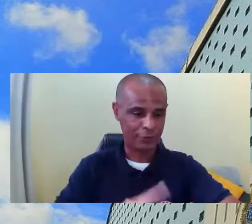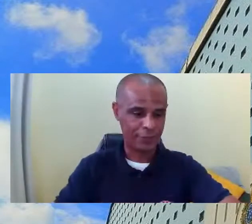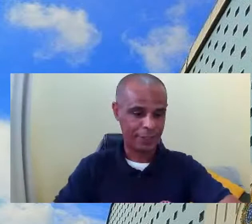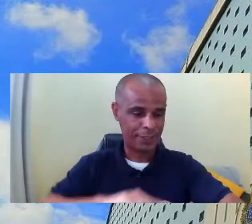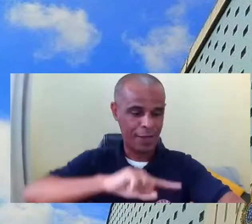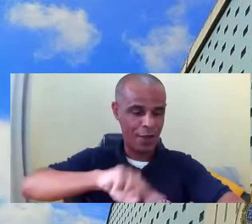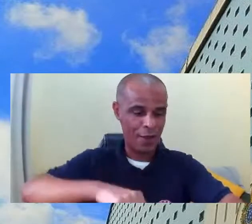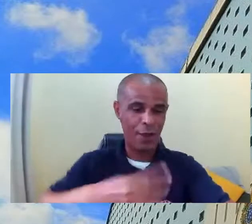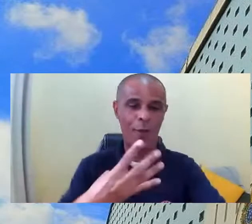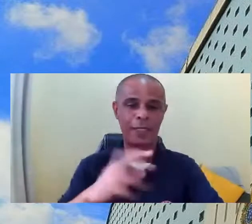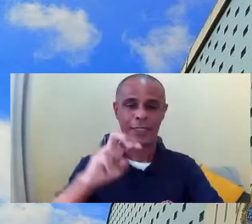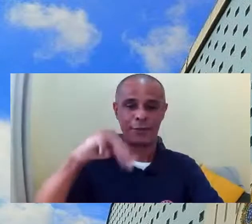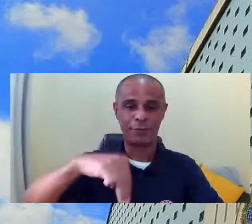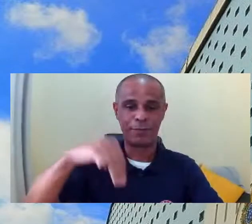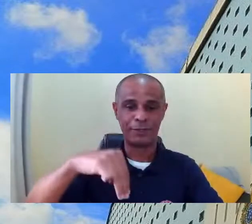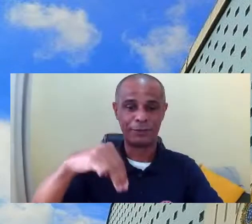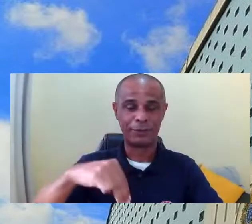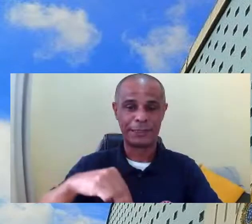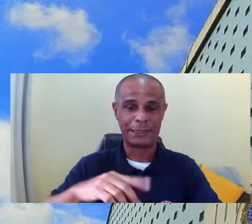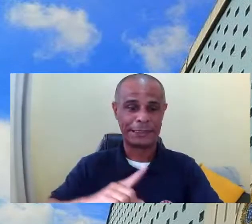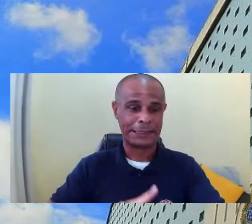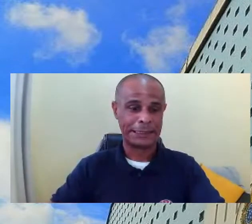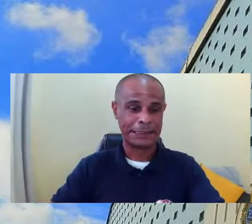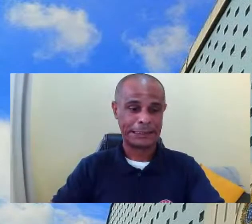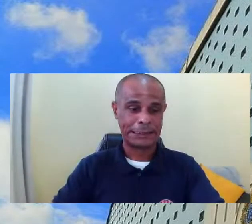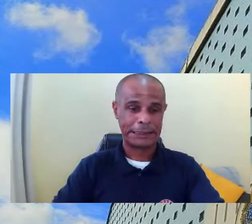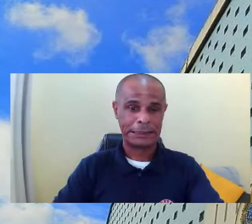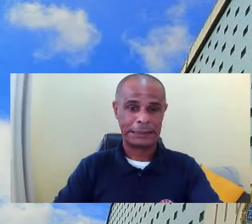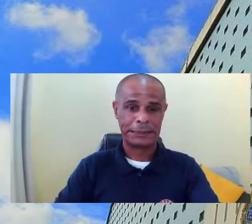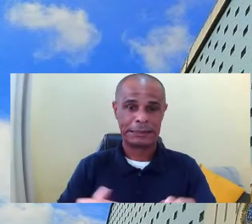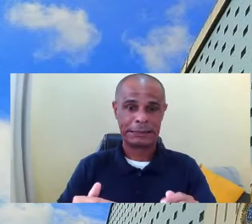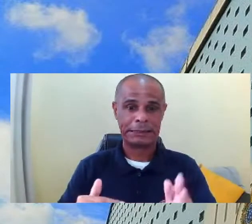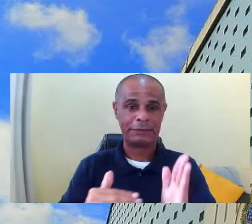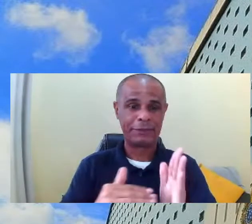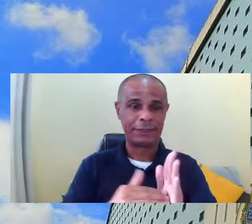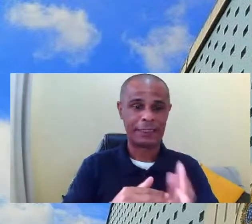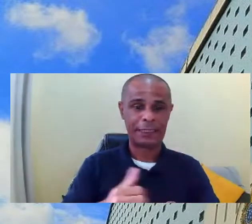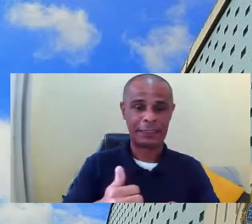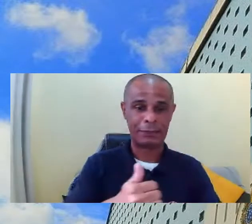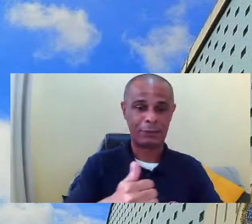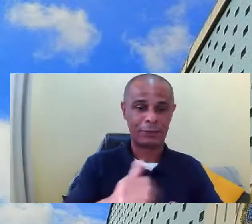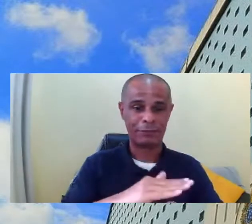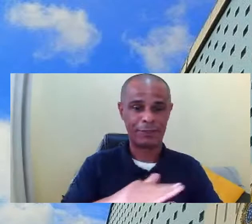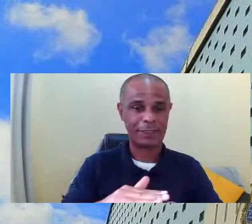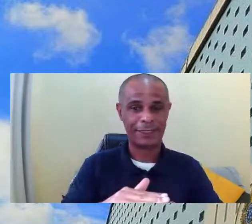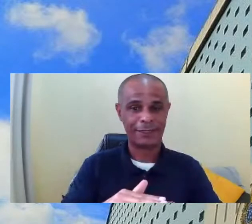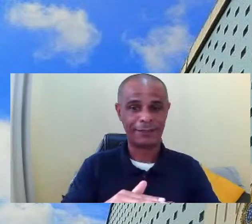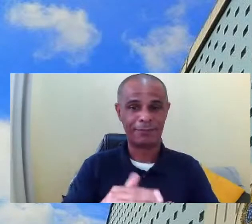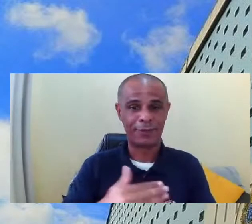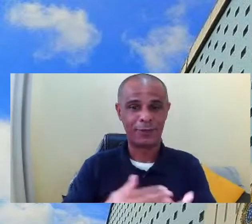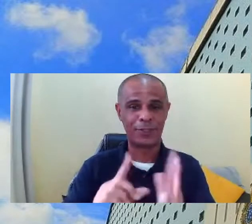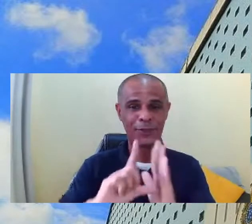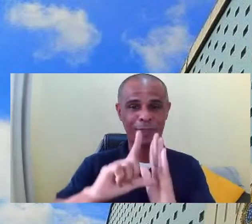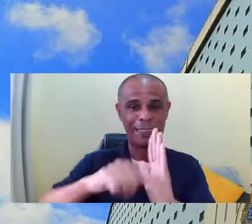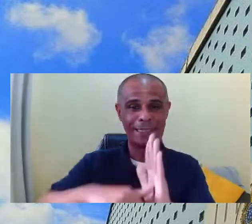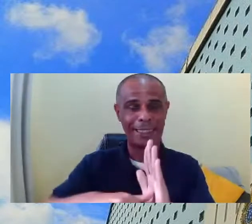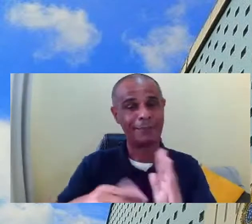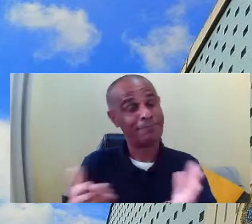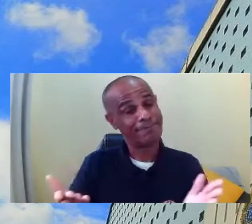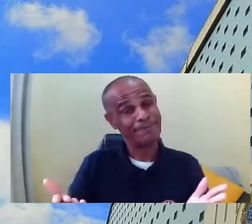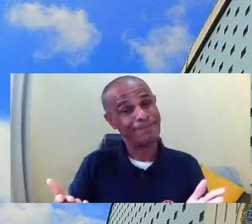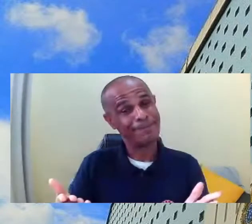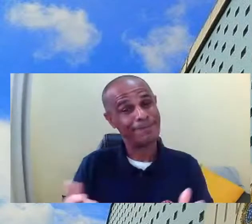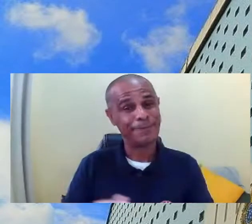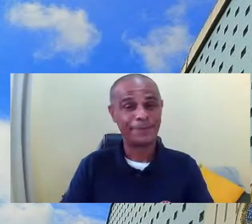minutos. Nós tínhamos combinado terminar às 11h30, mas nós começamos com meia hora de atraso, começamos às 10h30. Então,